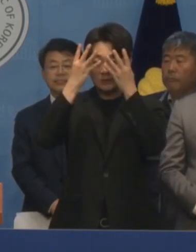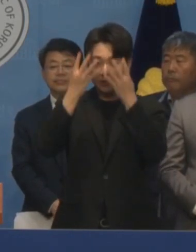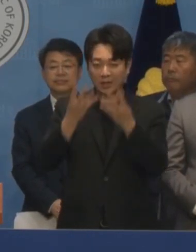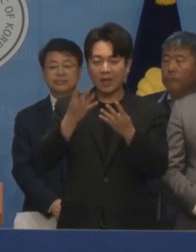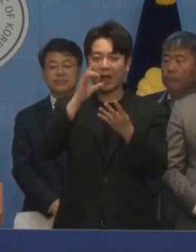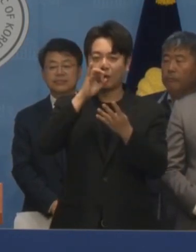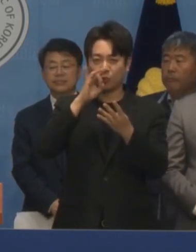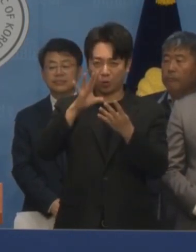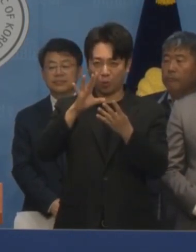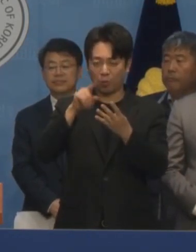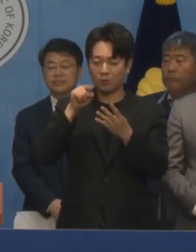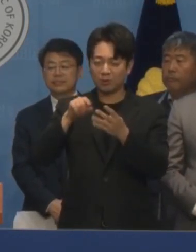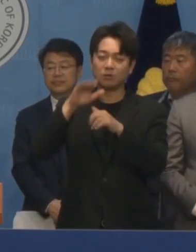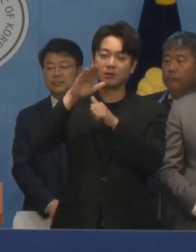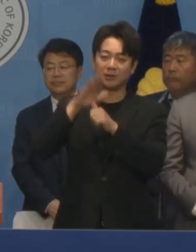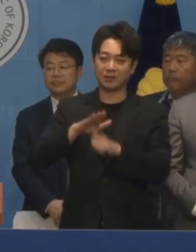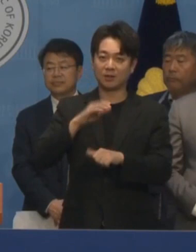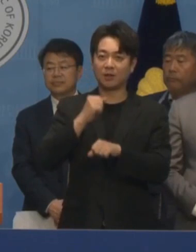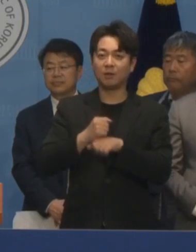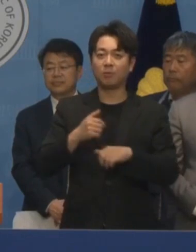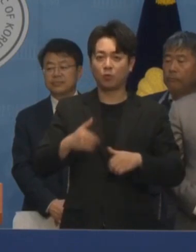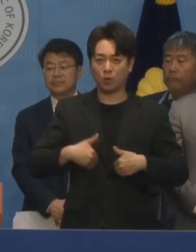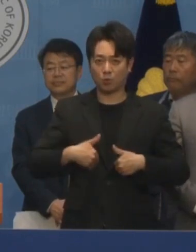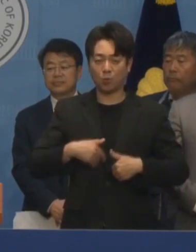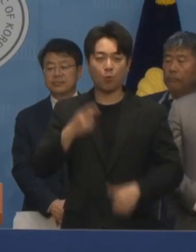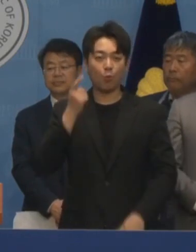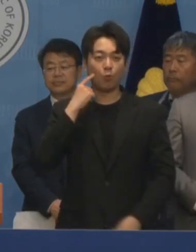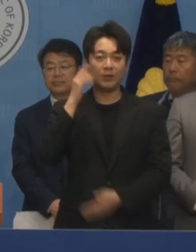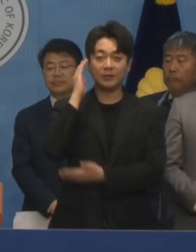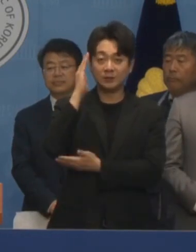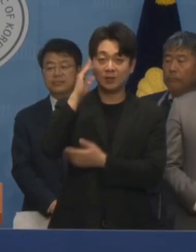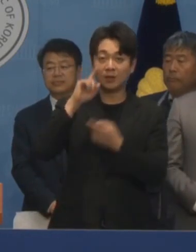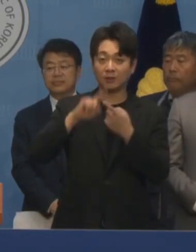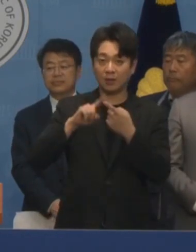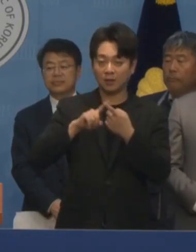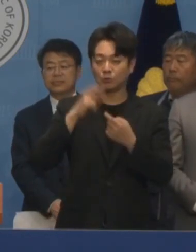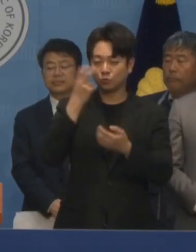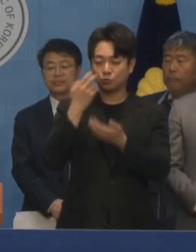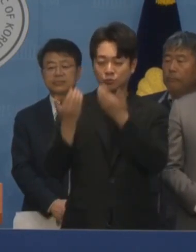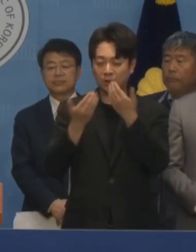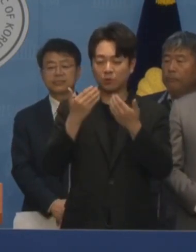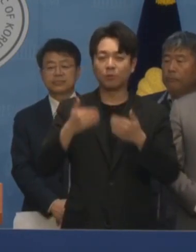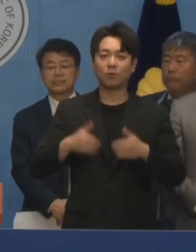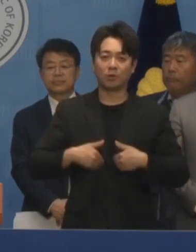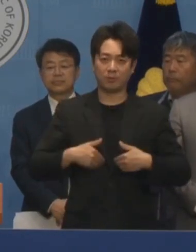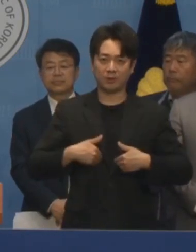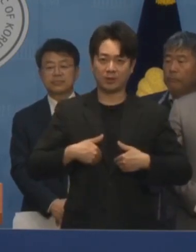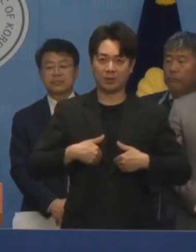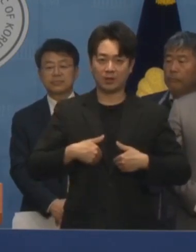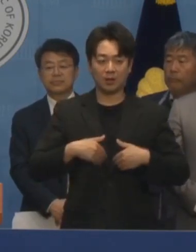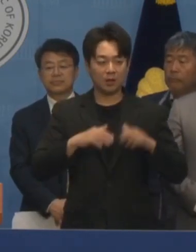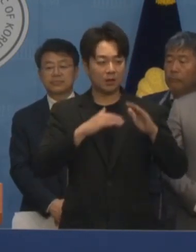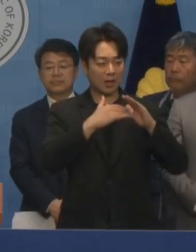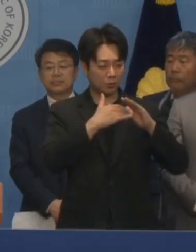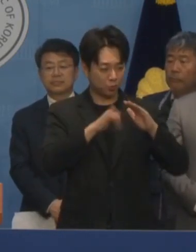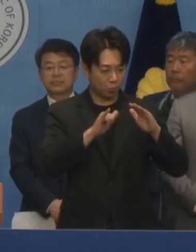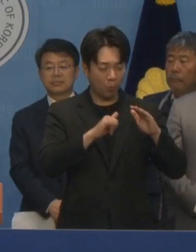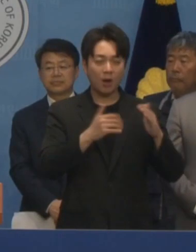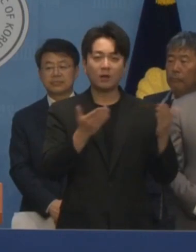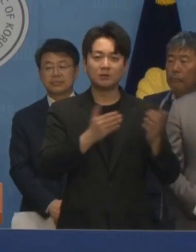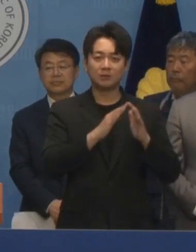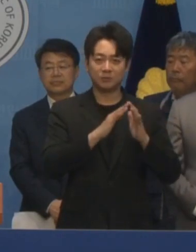이중죄에 대한 수사도 신속히 진행돼야 할 것입니다. 선량한 시민과 그 가족 그리고 협력업체를